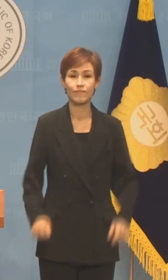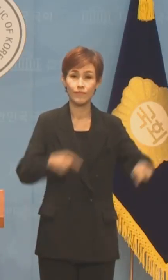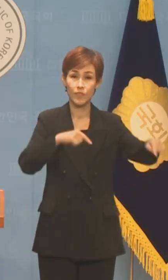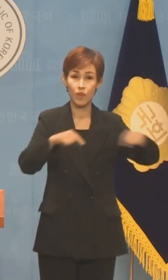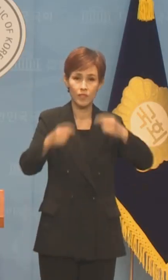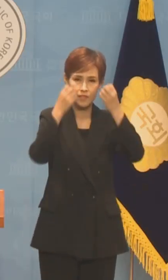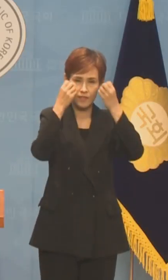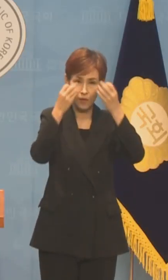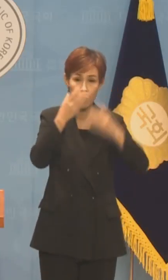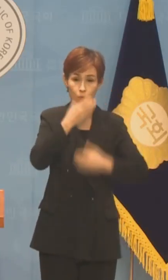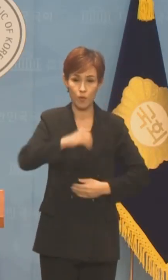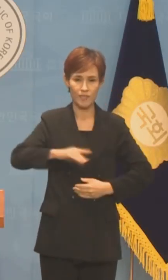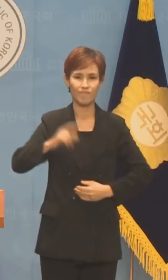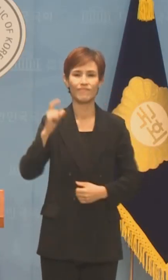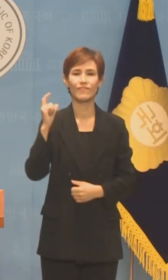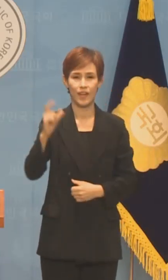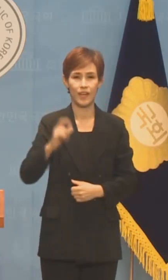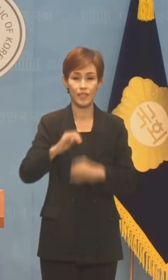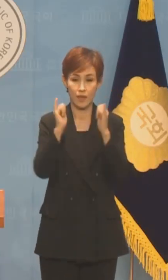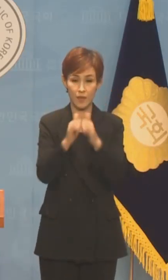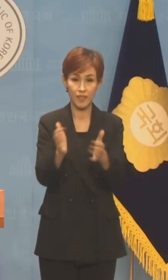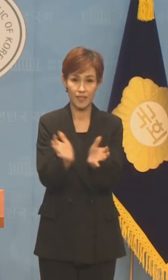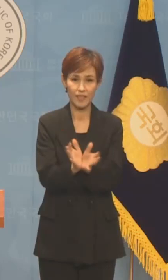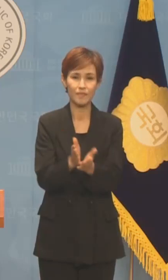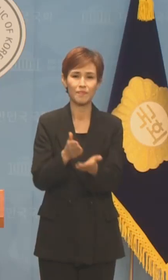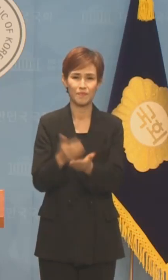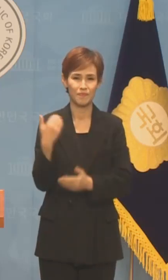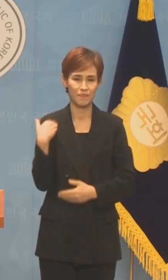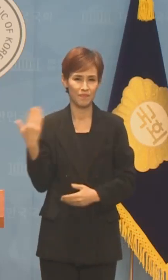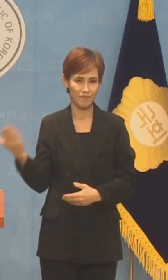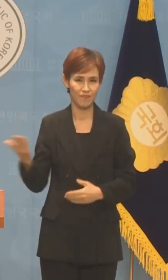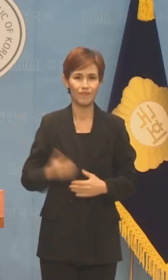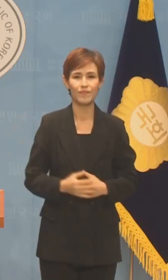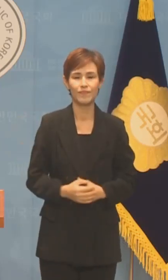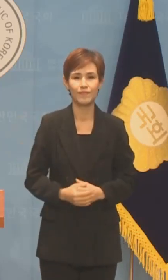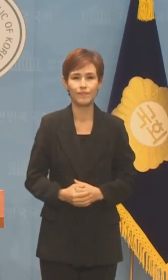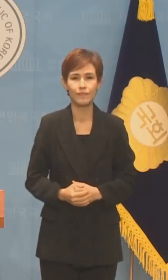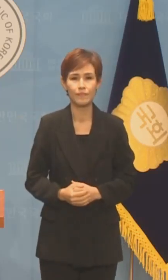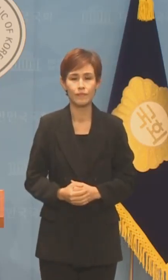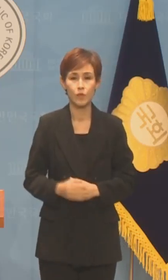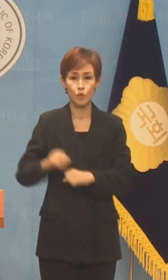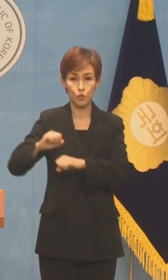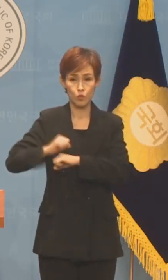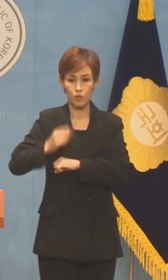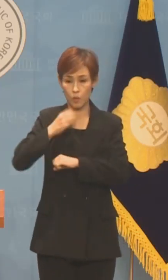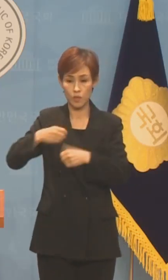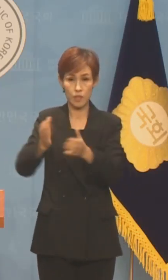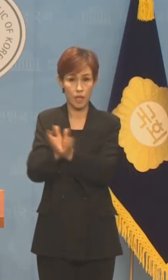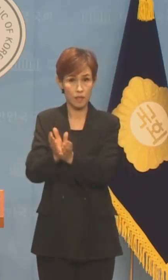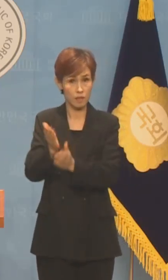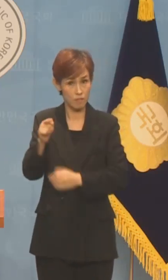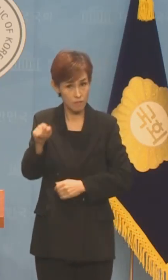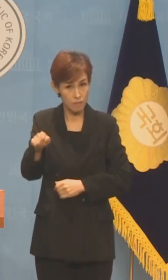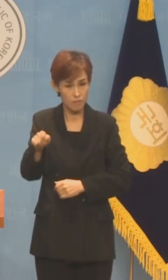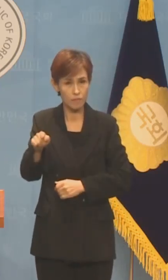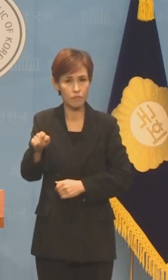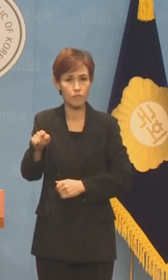정치를 새롭게, 복지를 강하게 사회민주당 대변인 임명희입니다. 국군복지단은